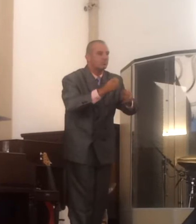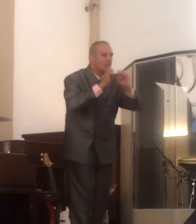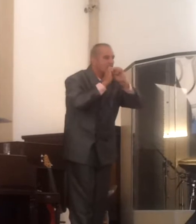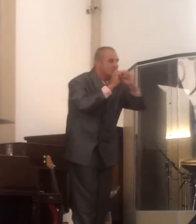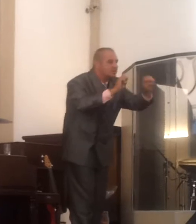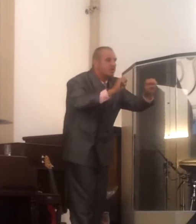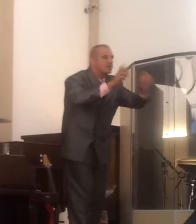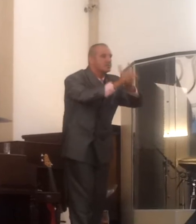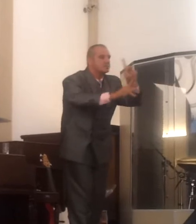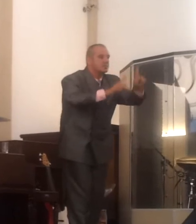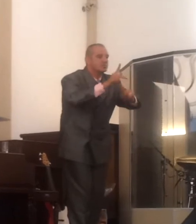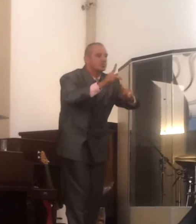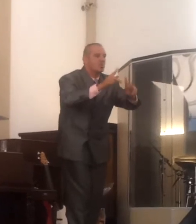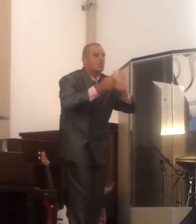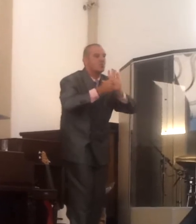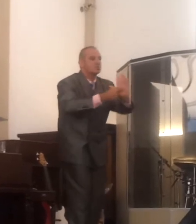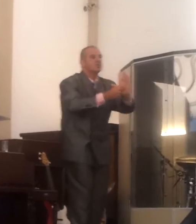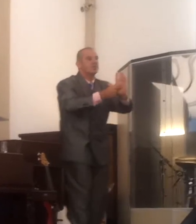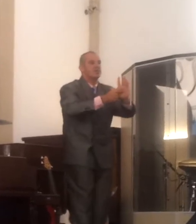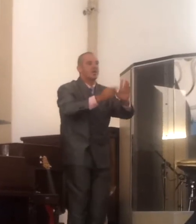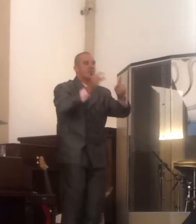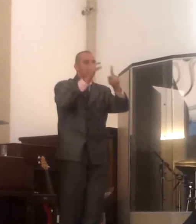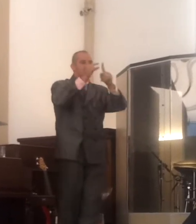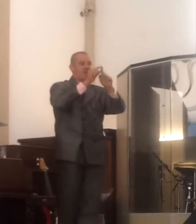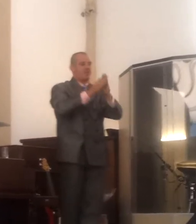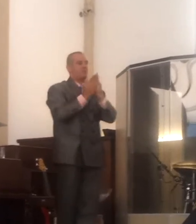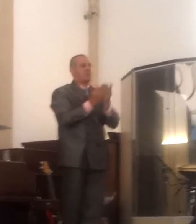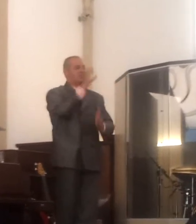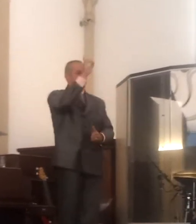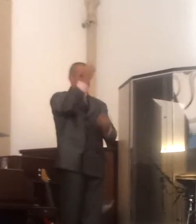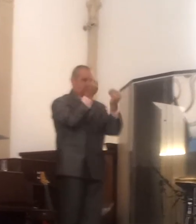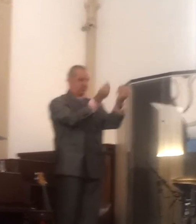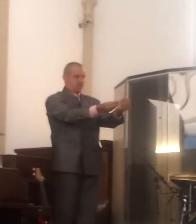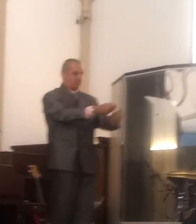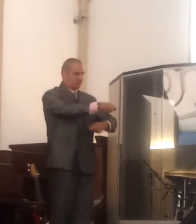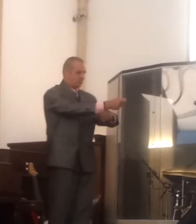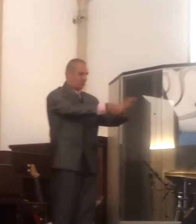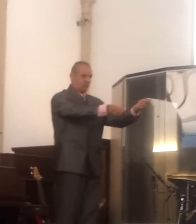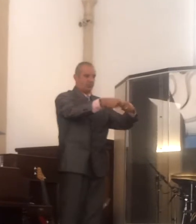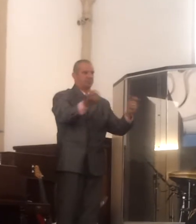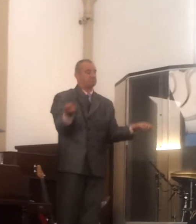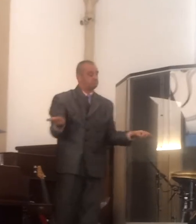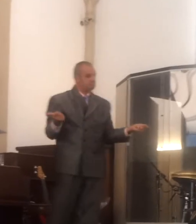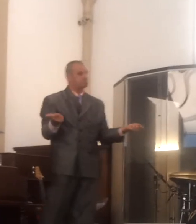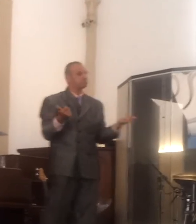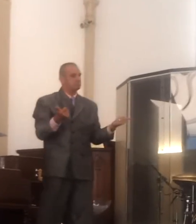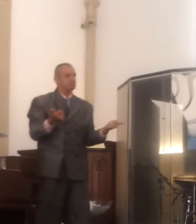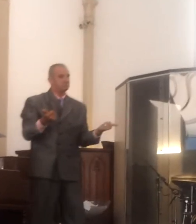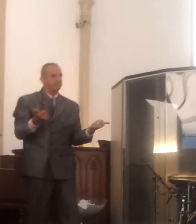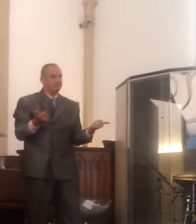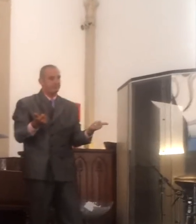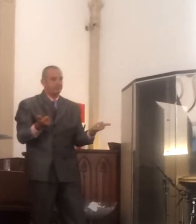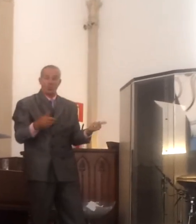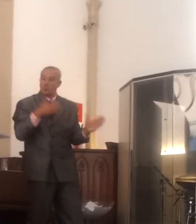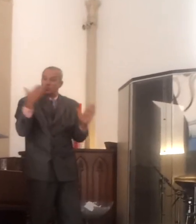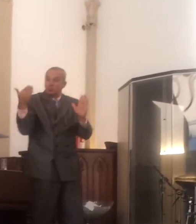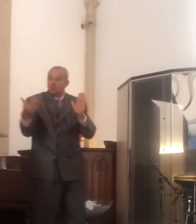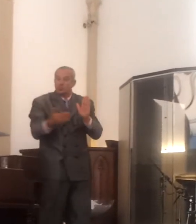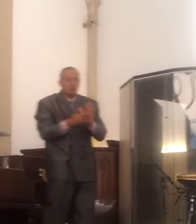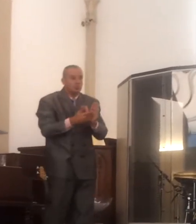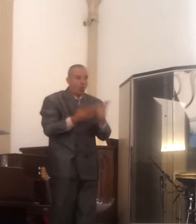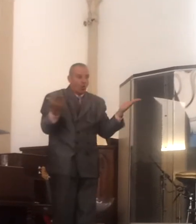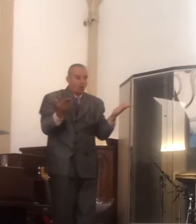alcançar as pessoas por meio da palavra de Deus. Observe, meus irmãos, que a despeito de tudo que